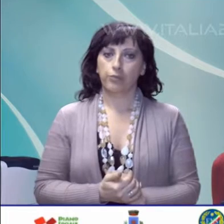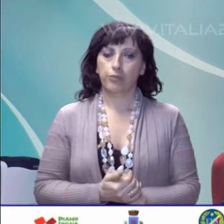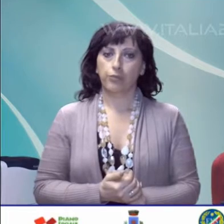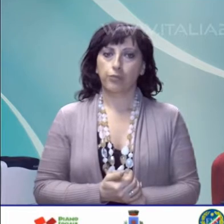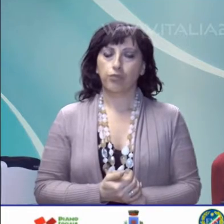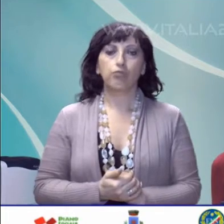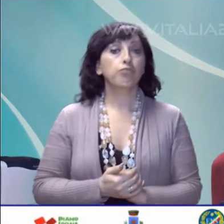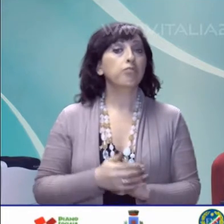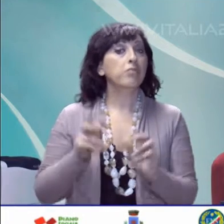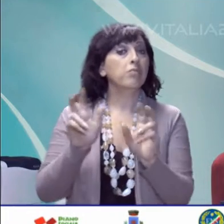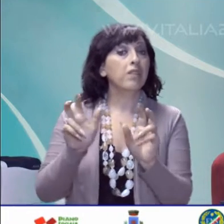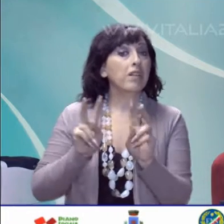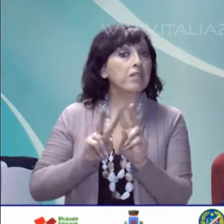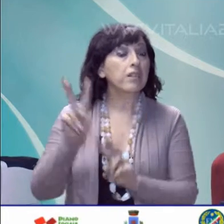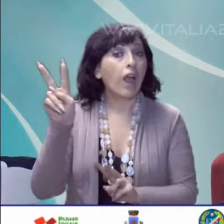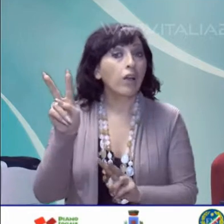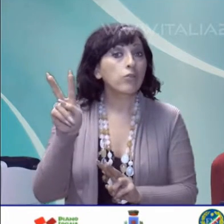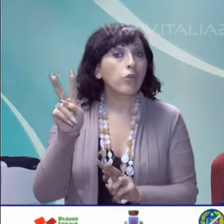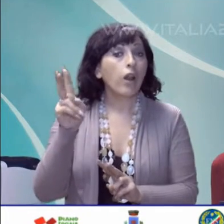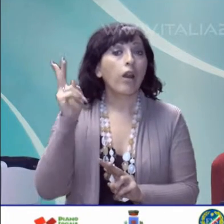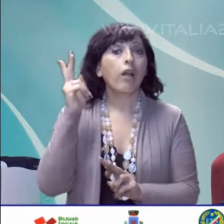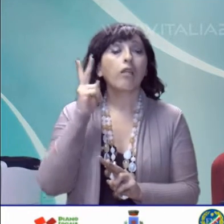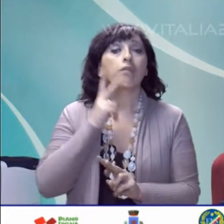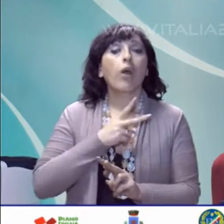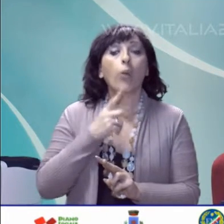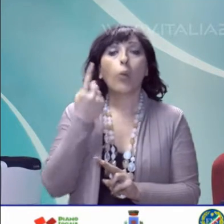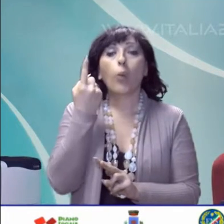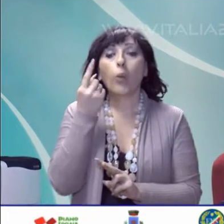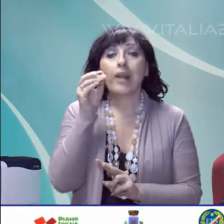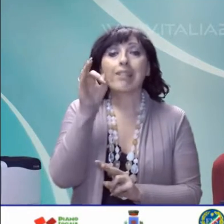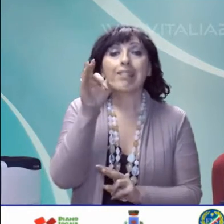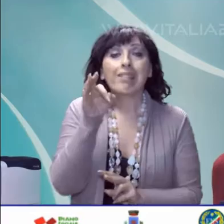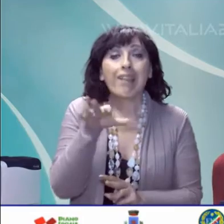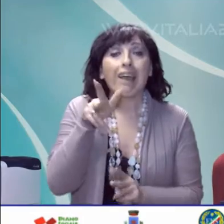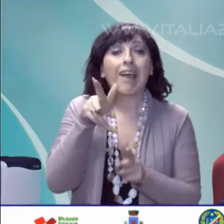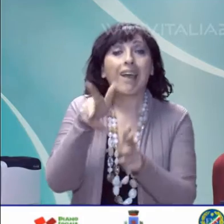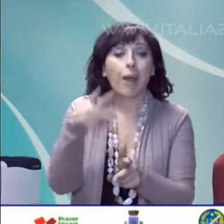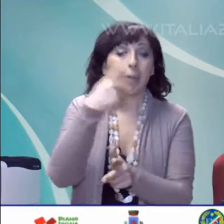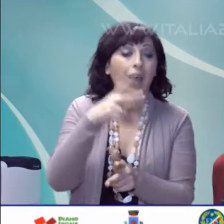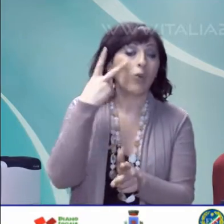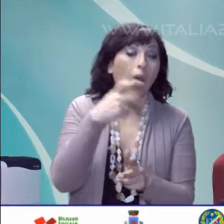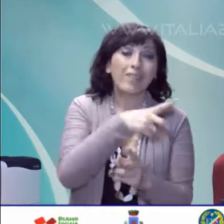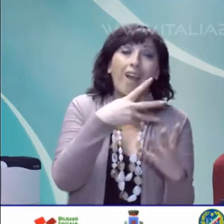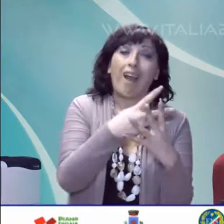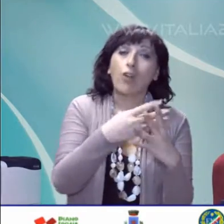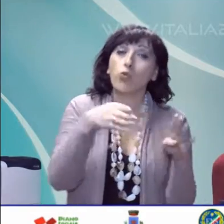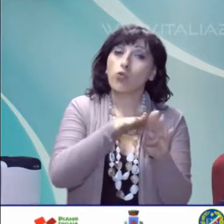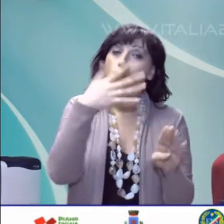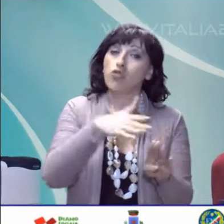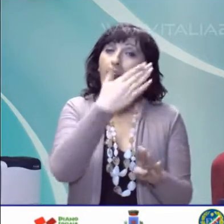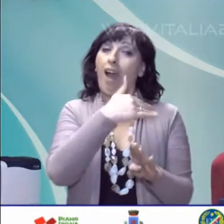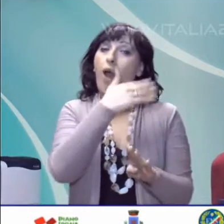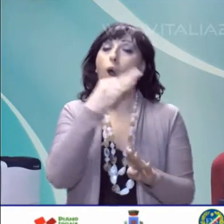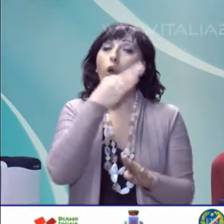Nessuno dei media nazionali aveva speso una parola per la chiusura del carcere avvenuta ad ottobre